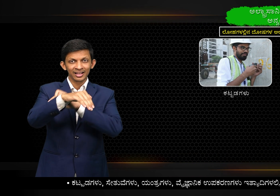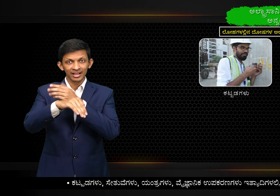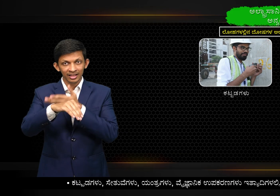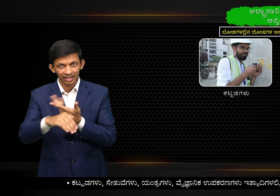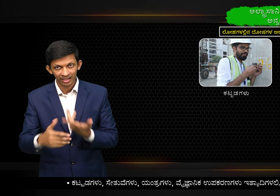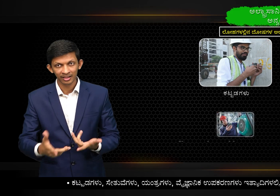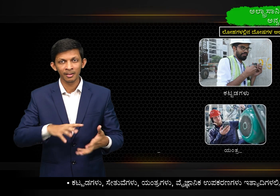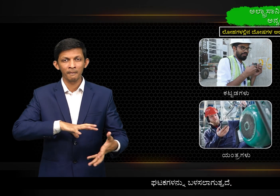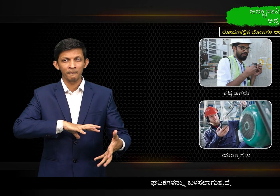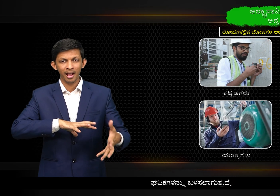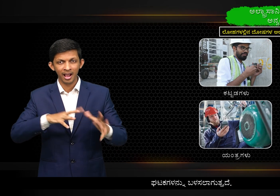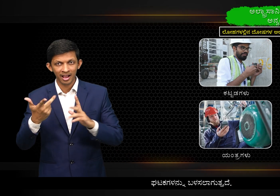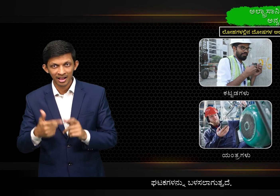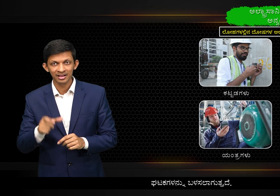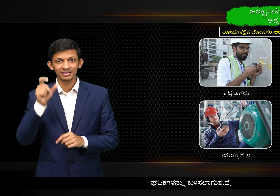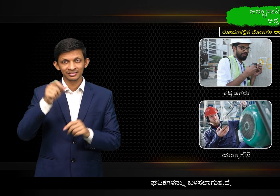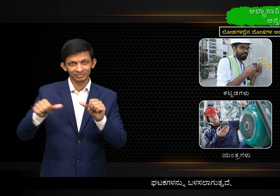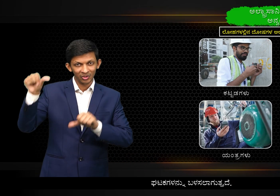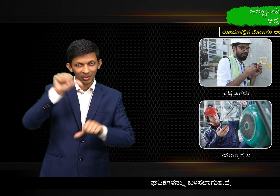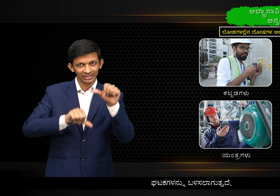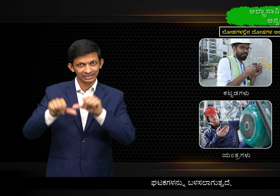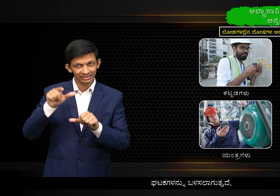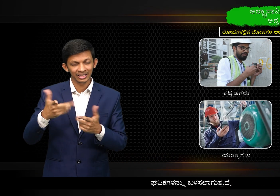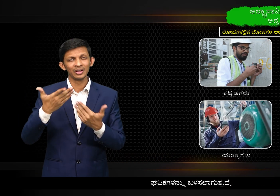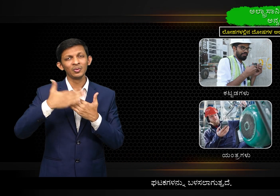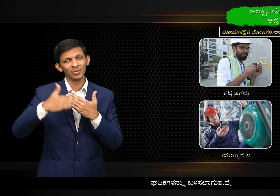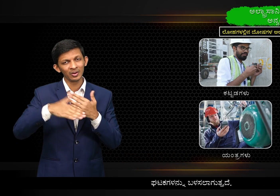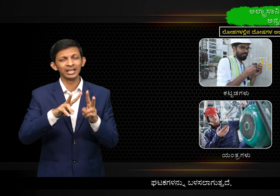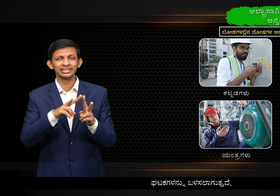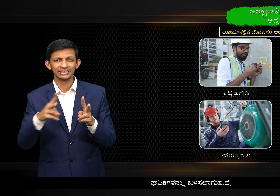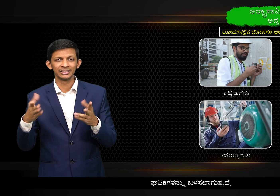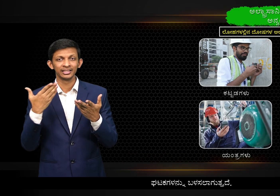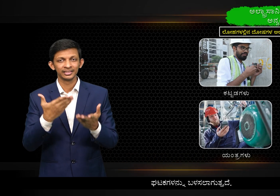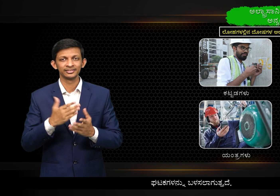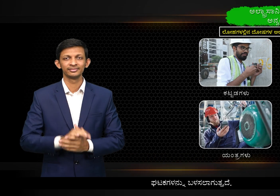ಇತ್ಯಾದಿಗಳಲ್ಲಿ ಲೋಹೀಯ ಘಟಕಗಳನ್ನು ಬಳಸಲಾಗುತ್ತದೆ.